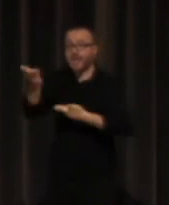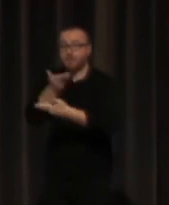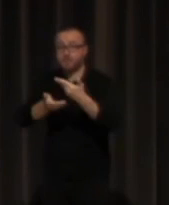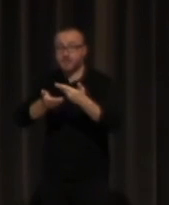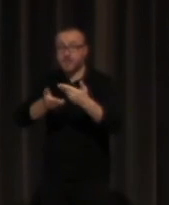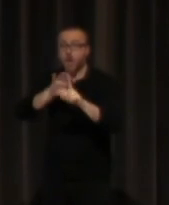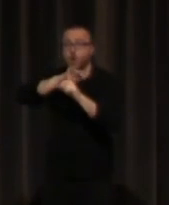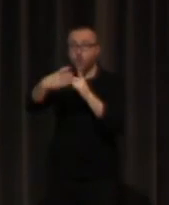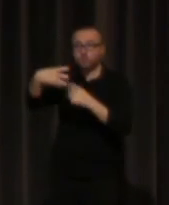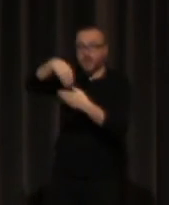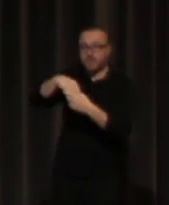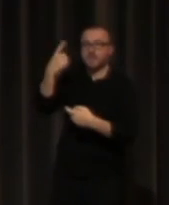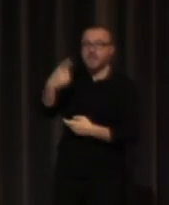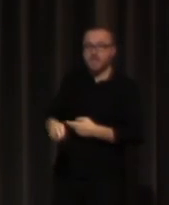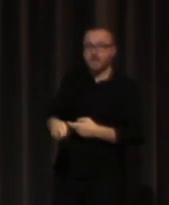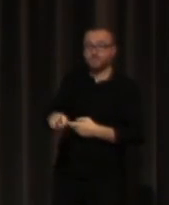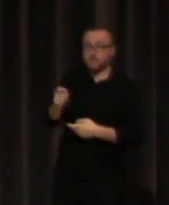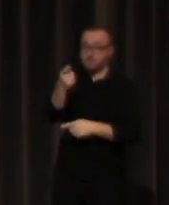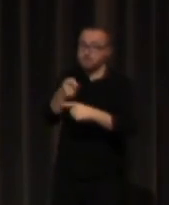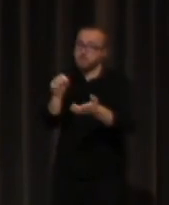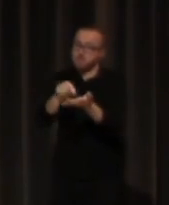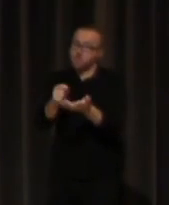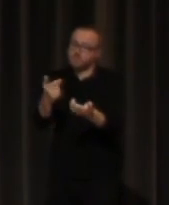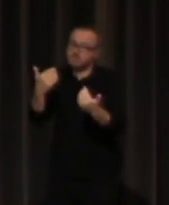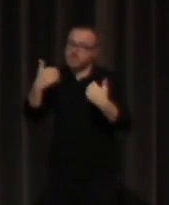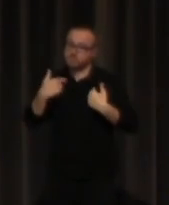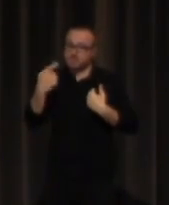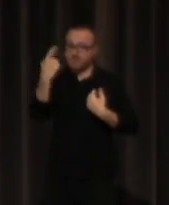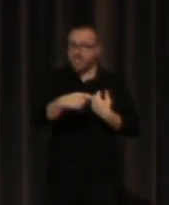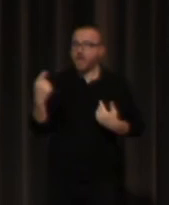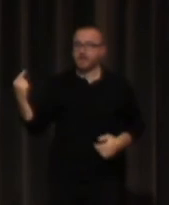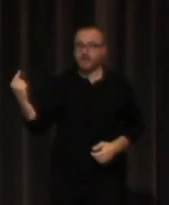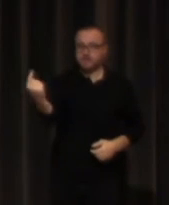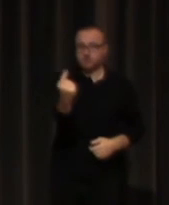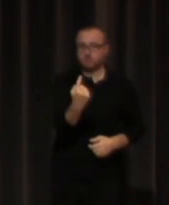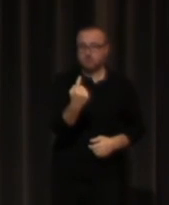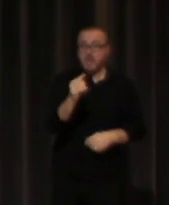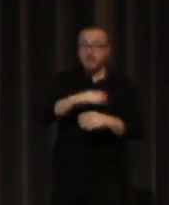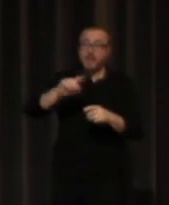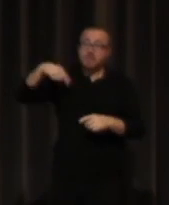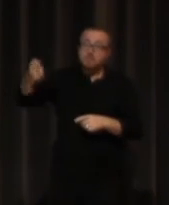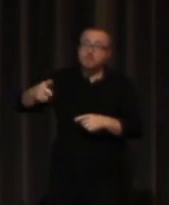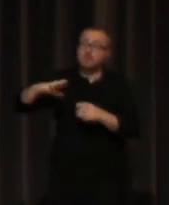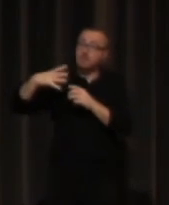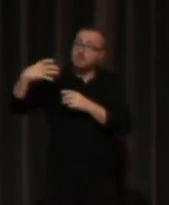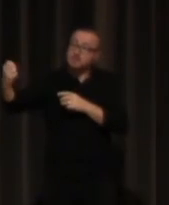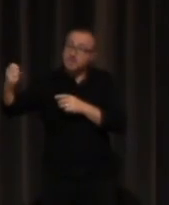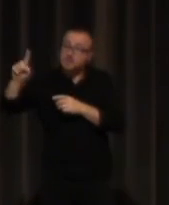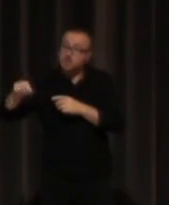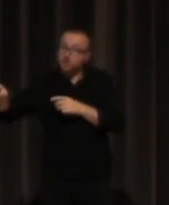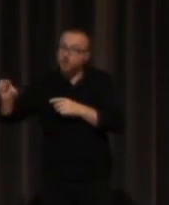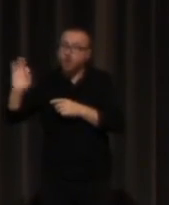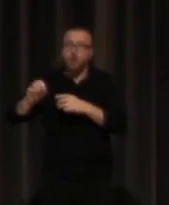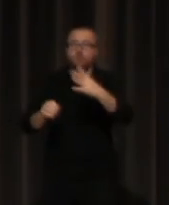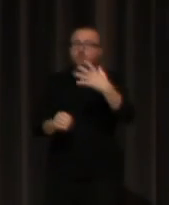cultura que està en aquests moments aquí o que havia estat i la podem llegir. I hem de prendre